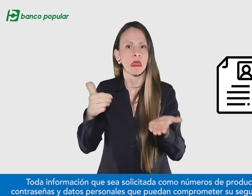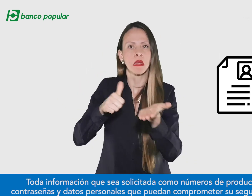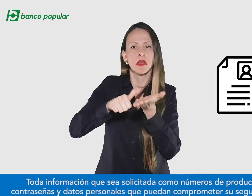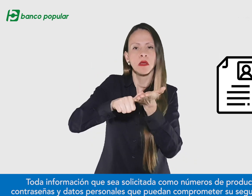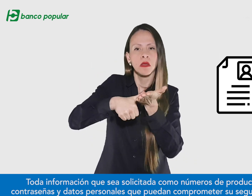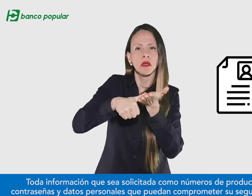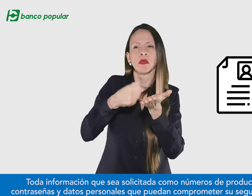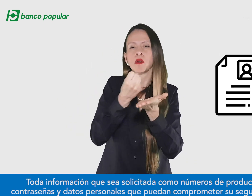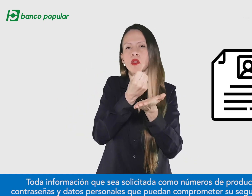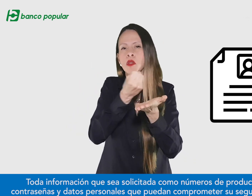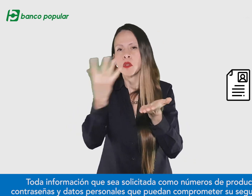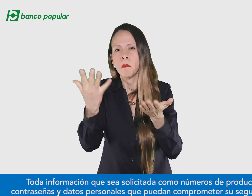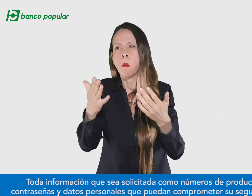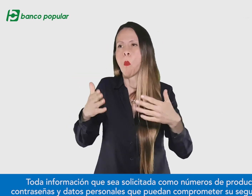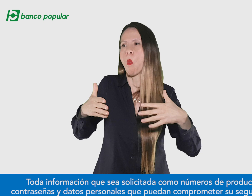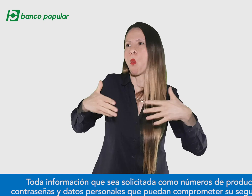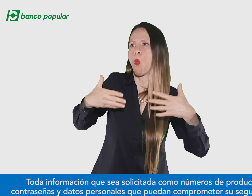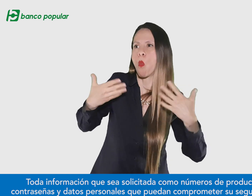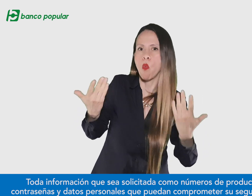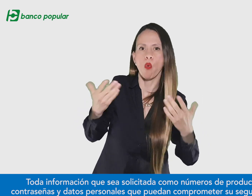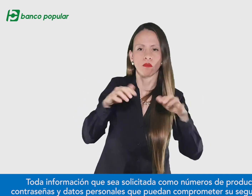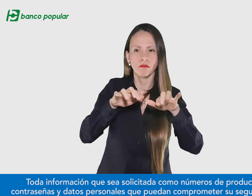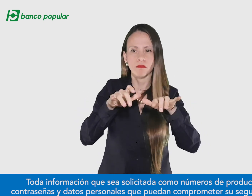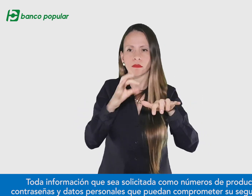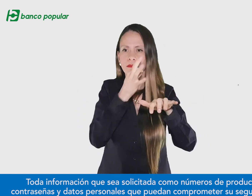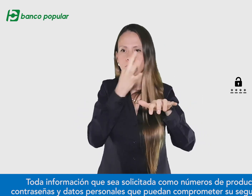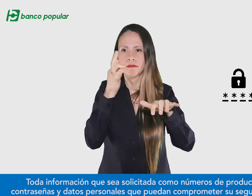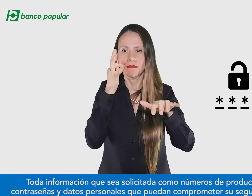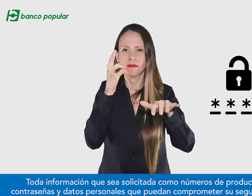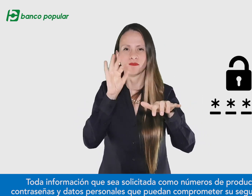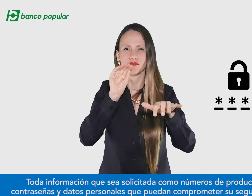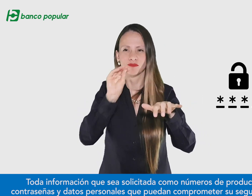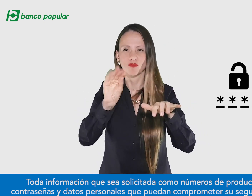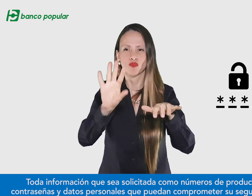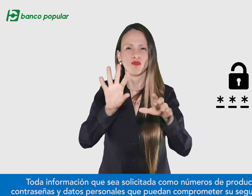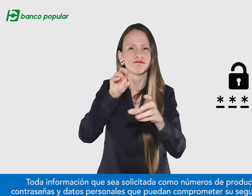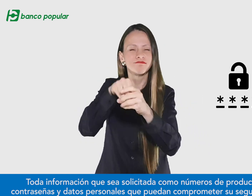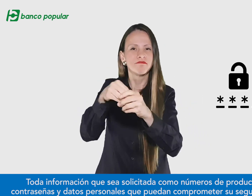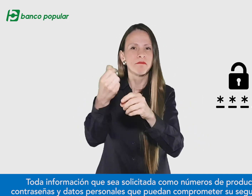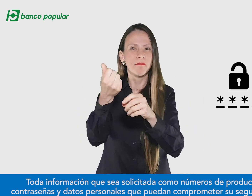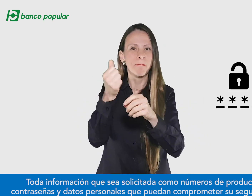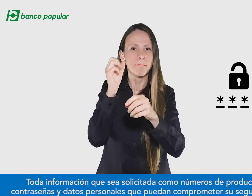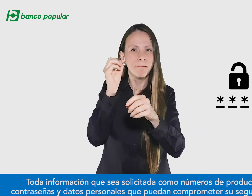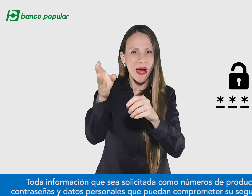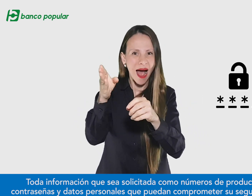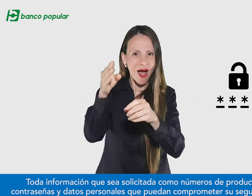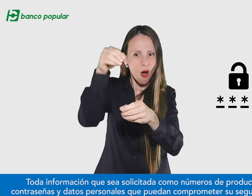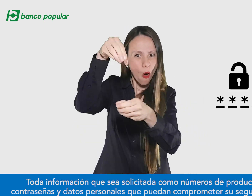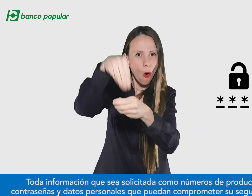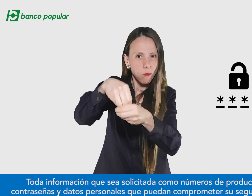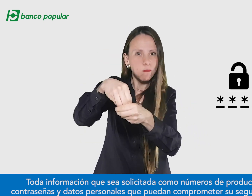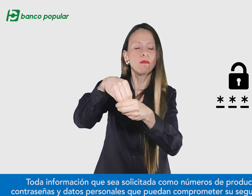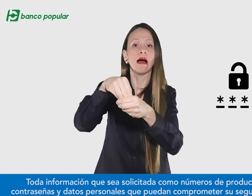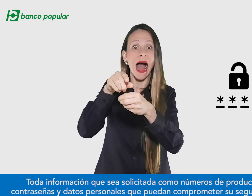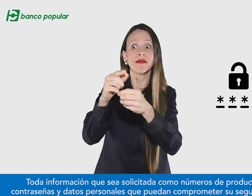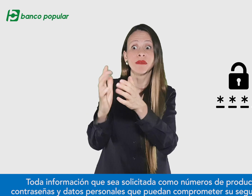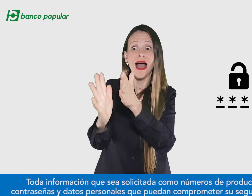solicitada, como números de productos, claves, contraseñas y datos personales que puedan comprometer su seguridad